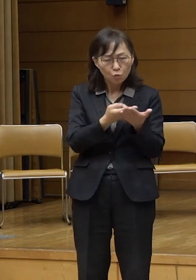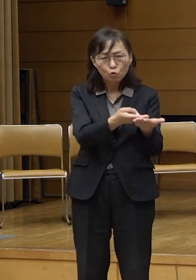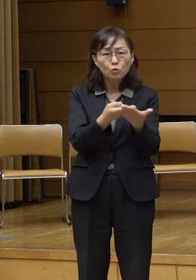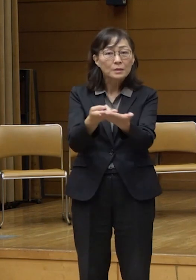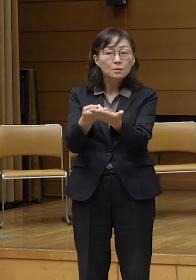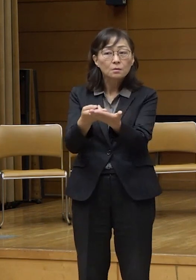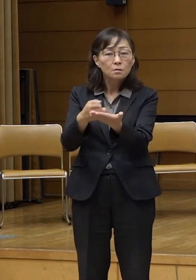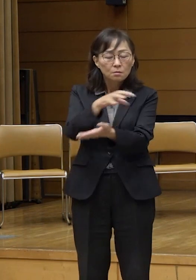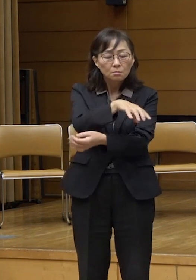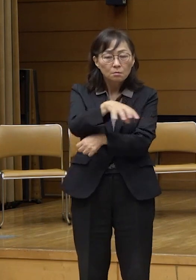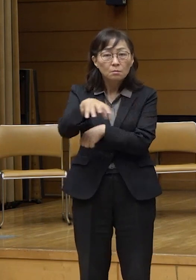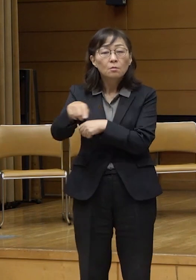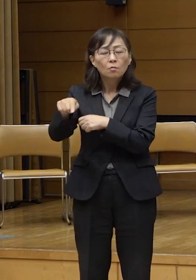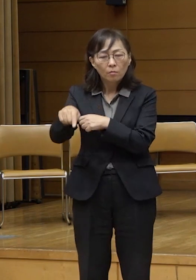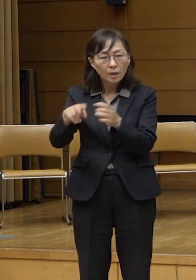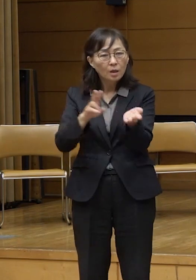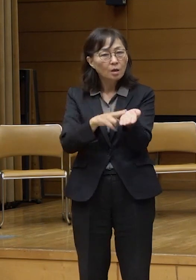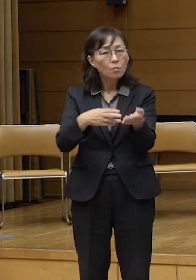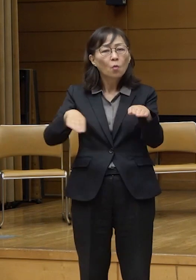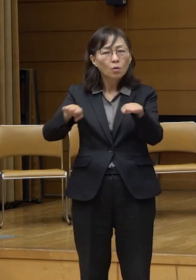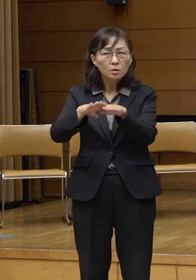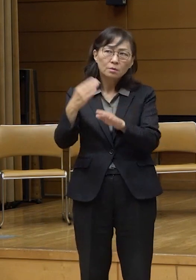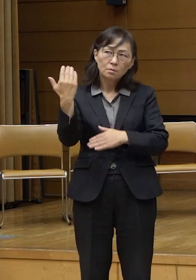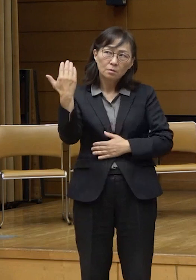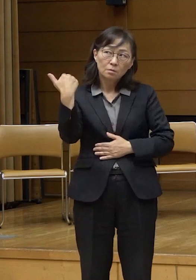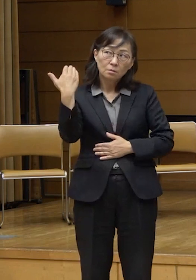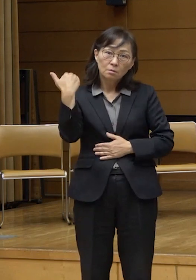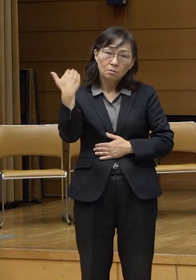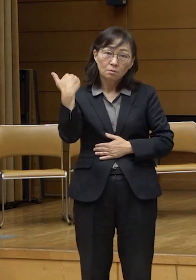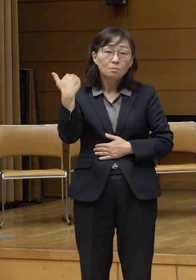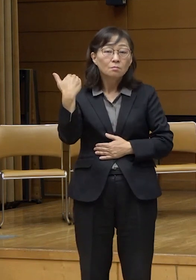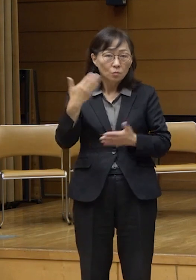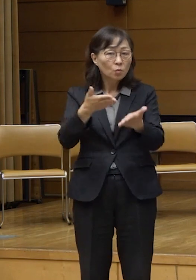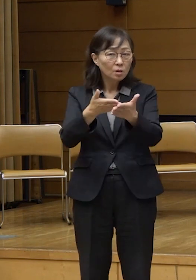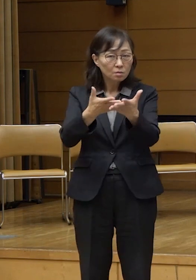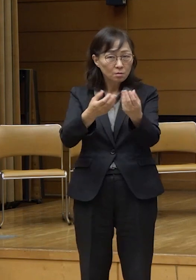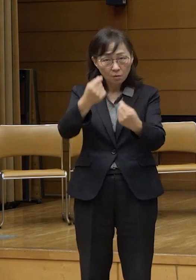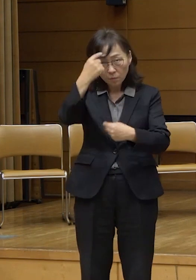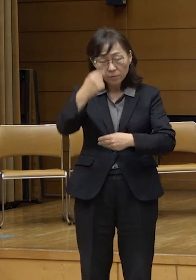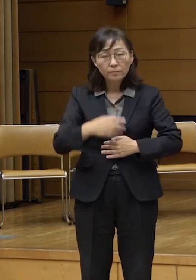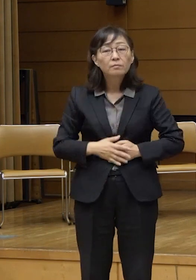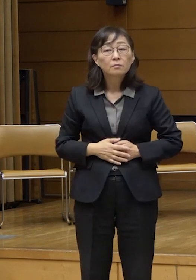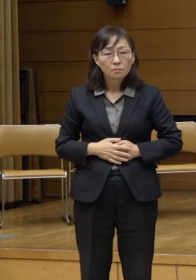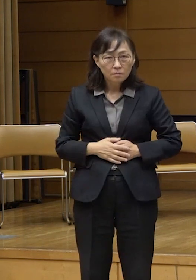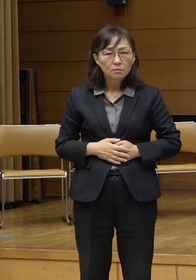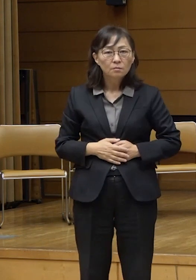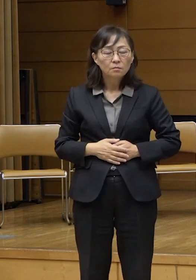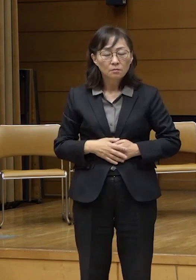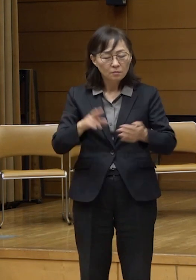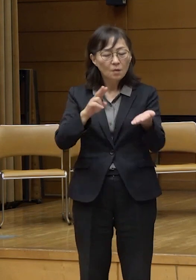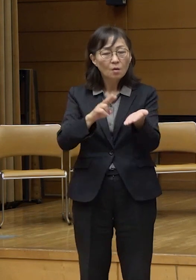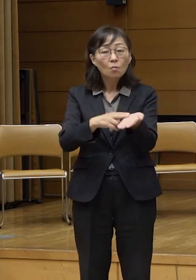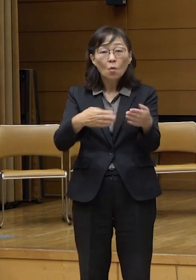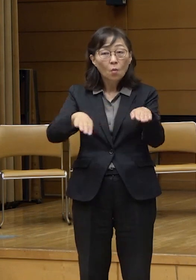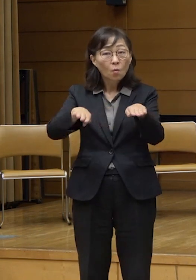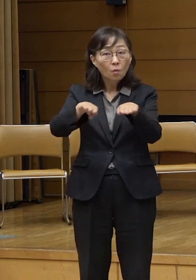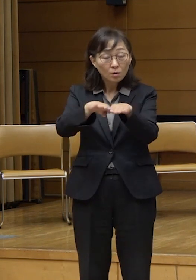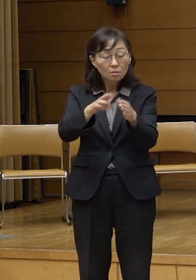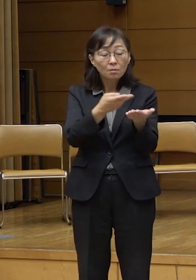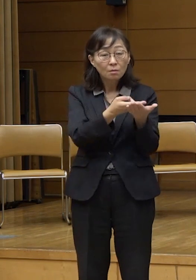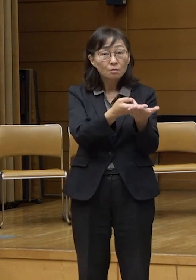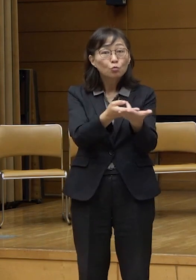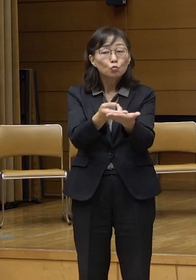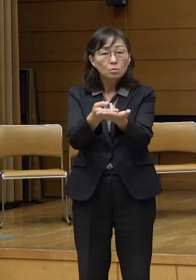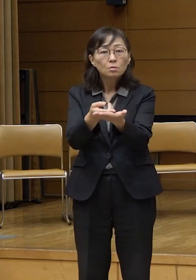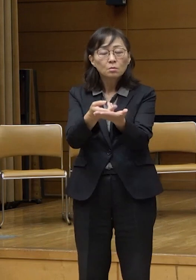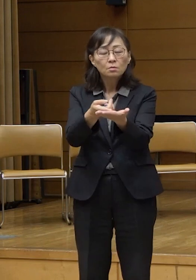が、これは前回の時にお話をさせていただいたと思うんですが、かなりの医療機関が受け入れても